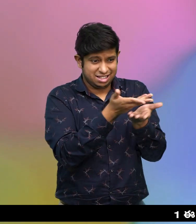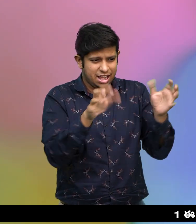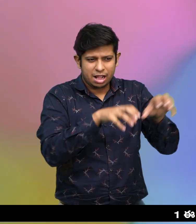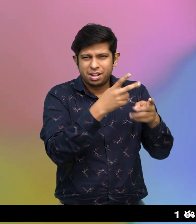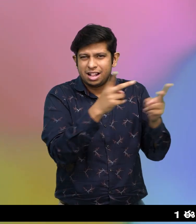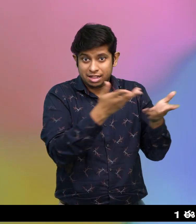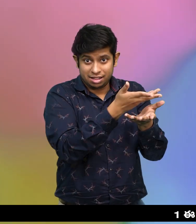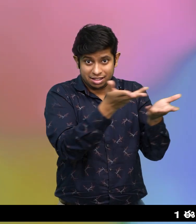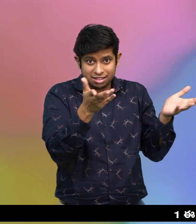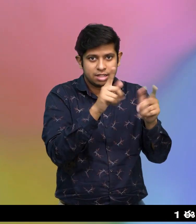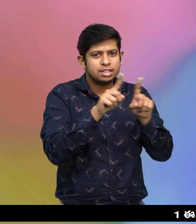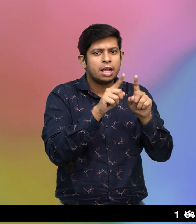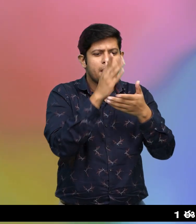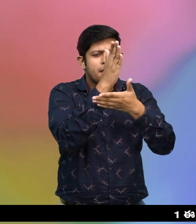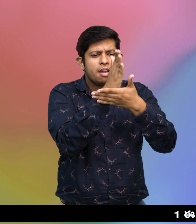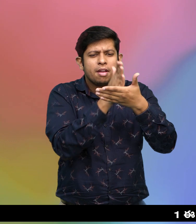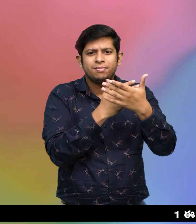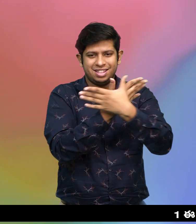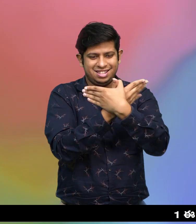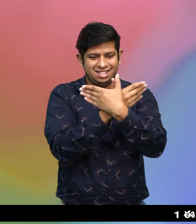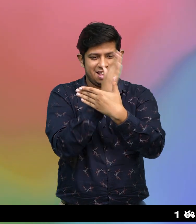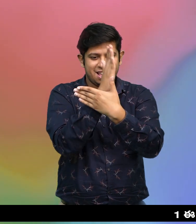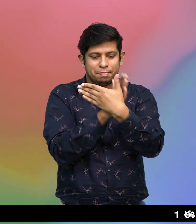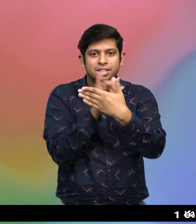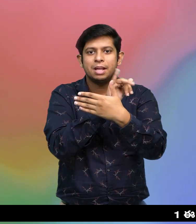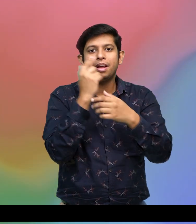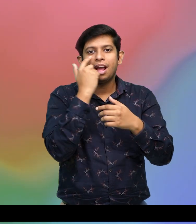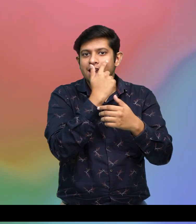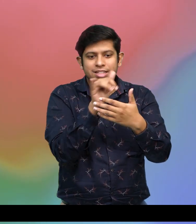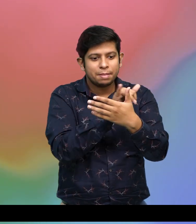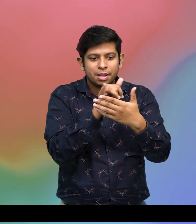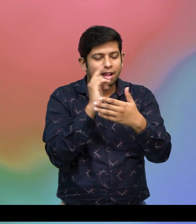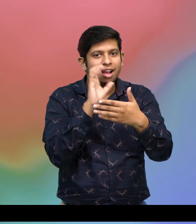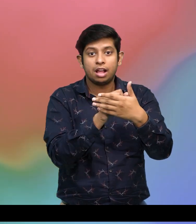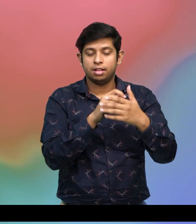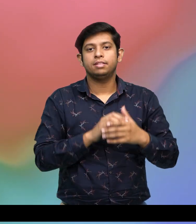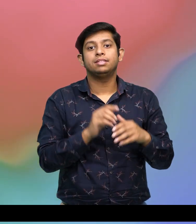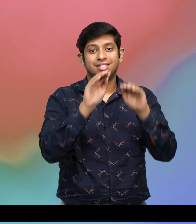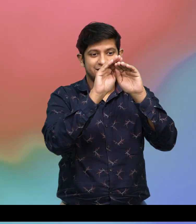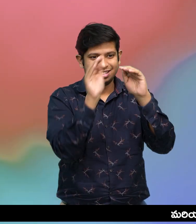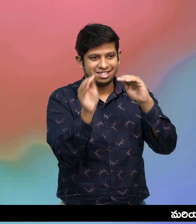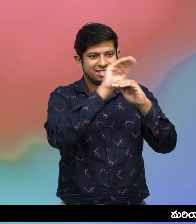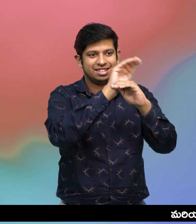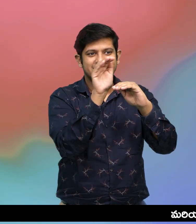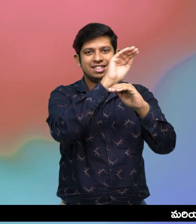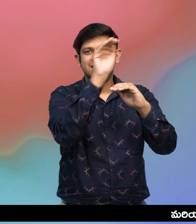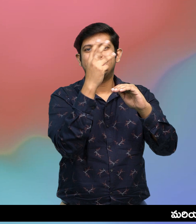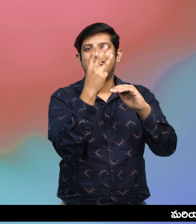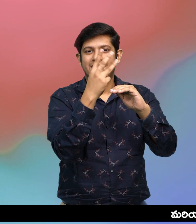1. ఈ జంతువులు ద్వైపాక్షికమైనవి. సుష్ట, ట్రిప్లోబ్లాస్టిక్ మరియు సిలోమ్